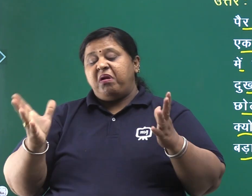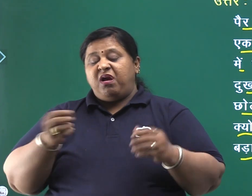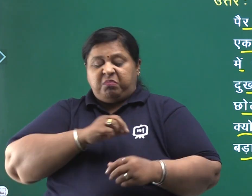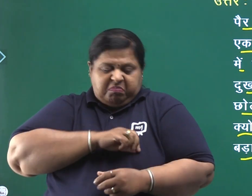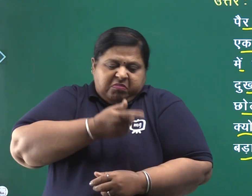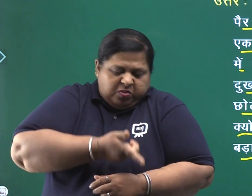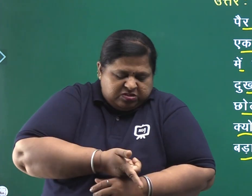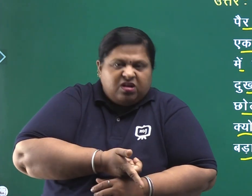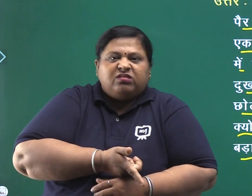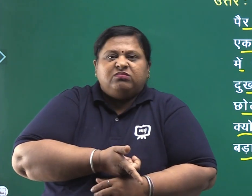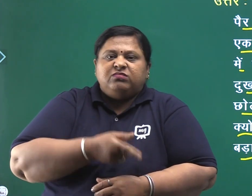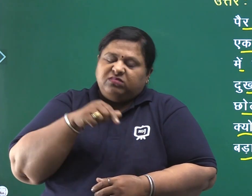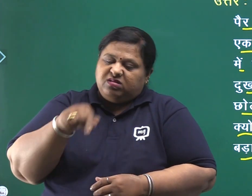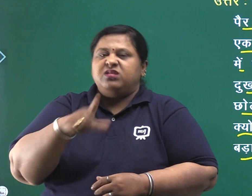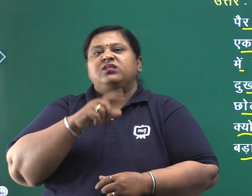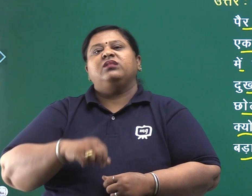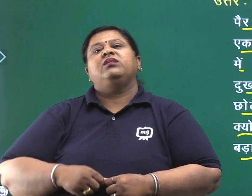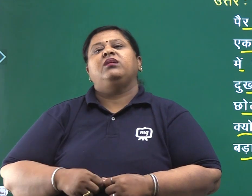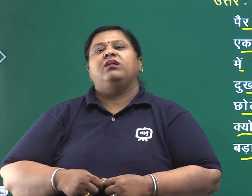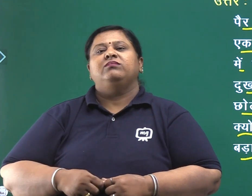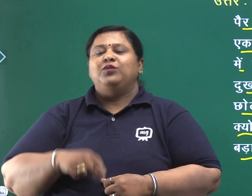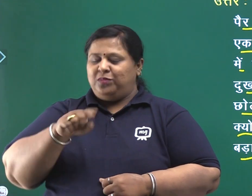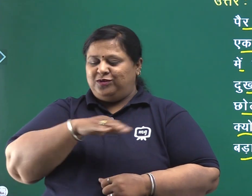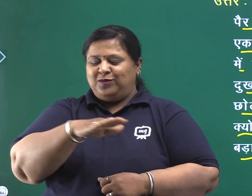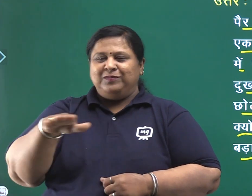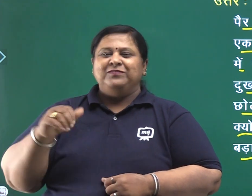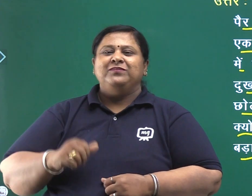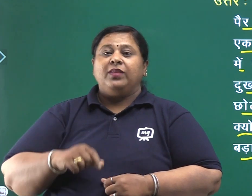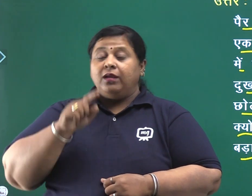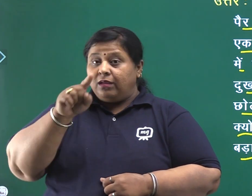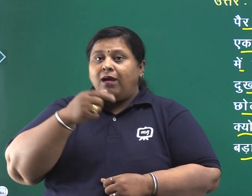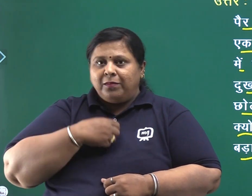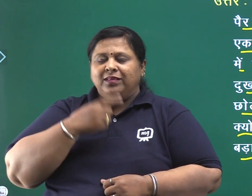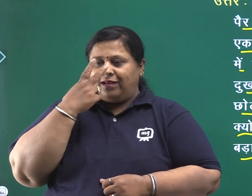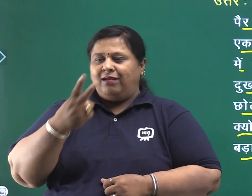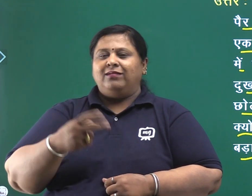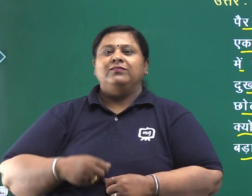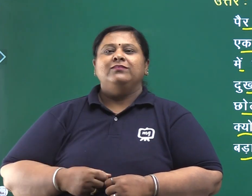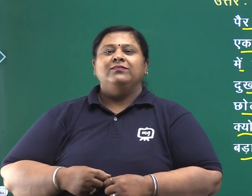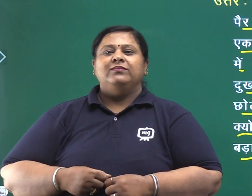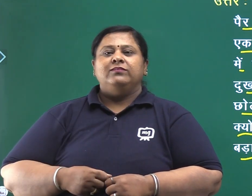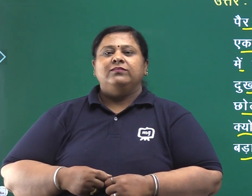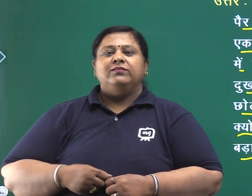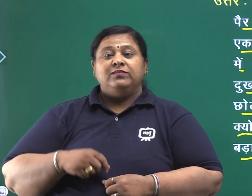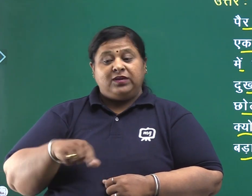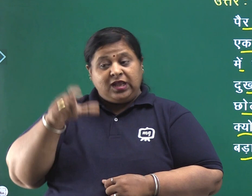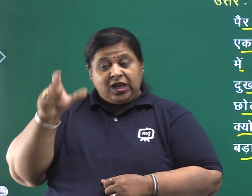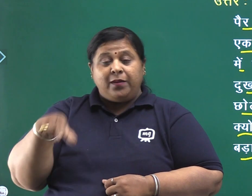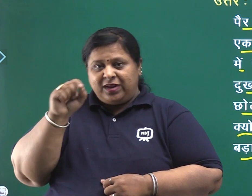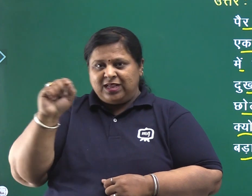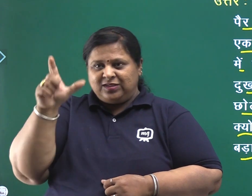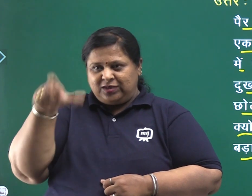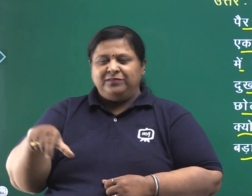नुकसान कर सकती है। तो बच्चों, यहाँ हमने देखा कि कबीरदास